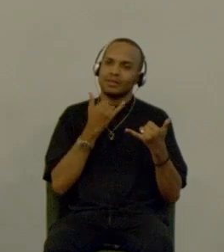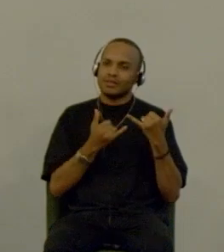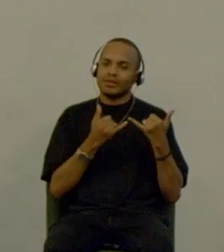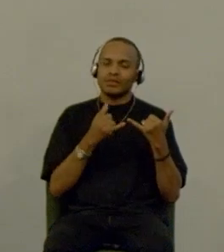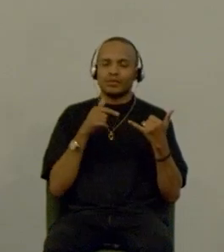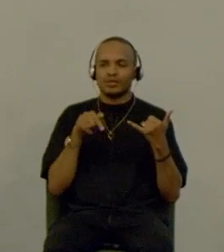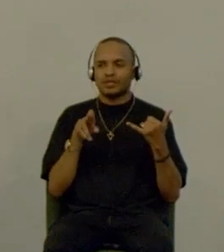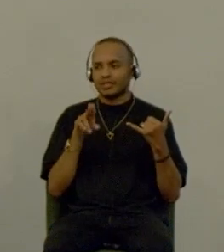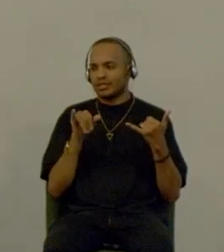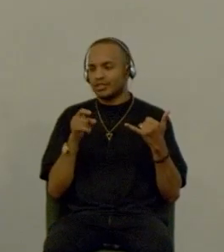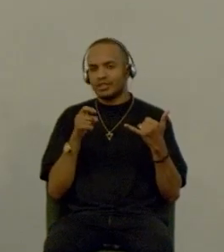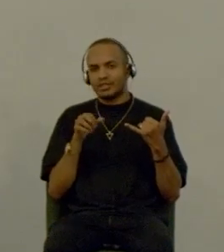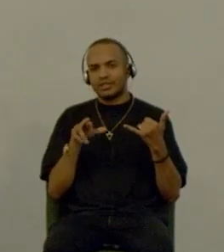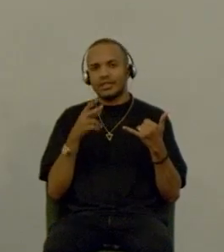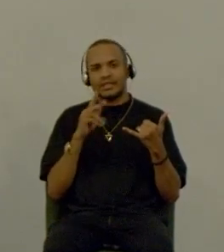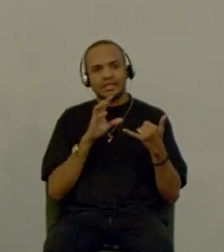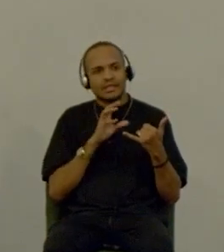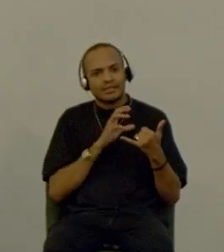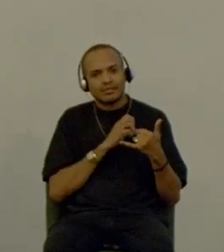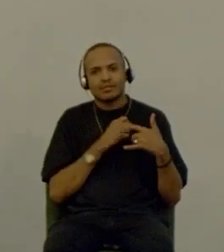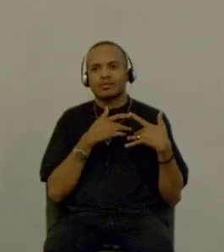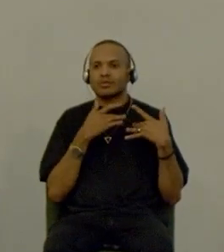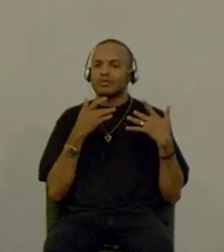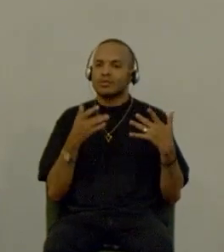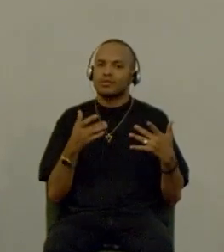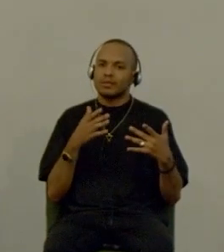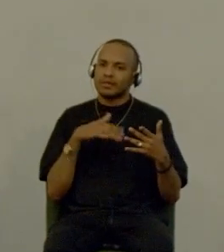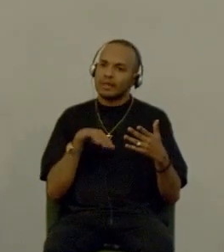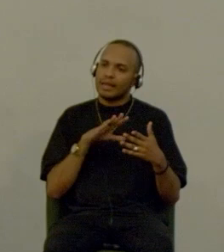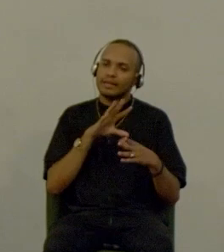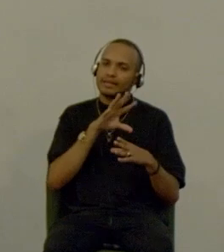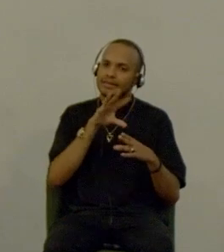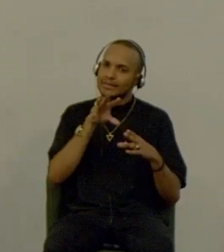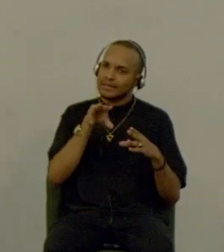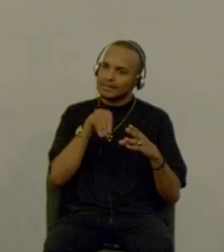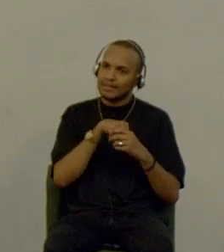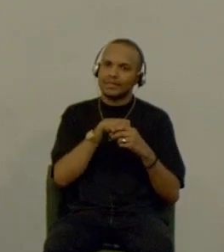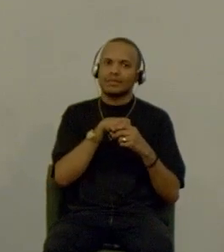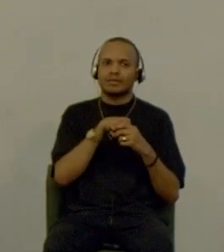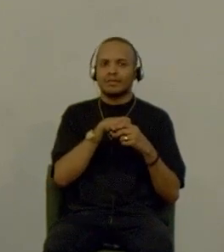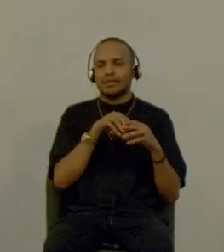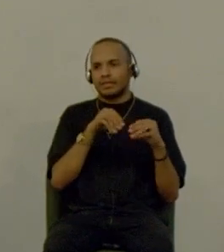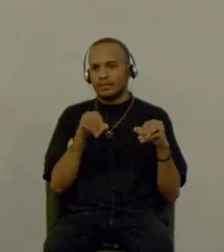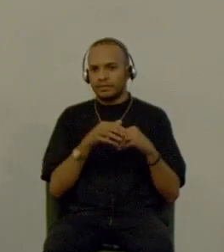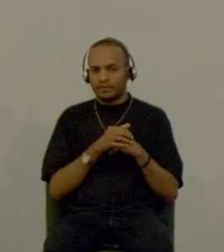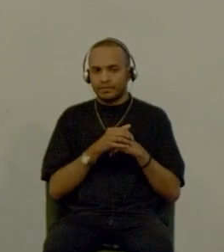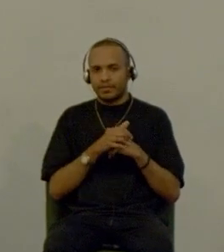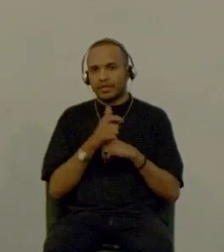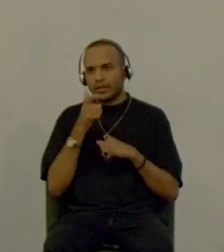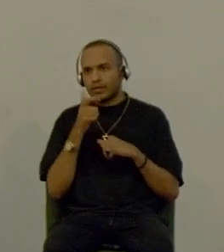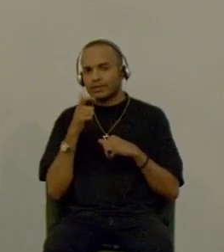de l'intérieur de la Terre et cette espèce d'organicité quand même, vous voyez. J'ai mis du temps à réaliser que Terraforma, c'était une vision quand même